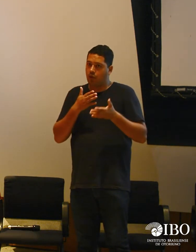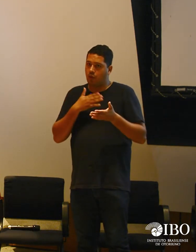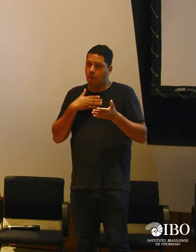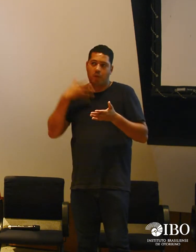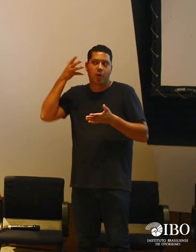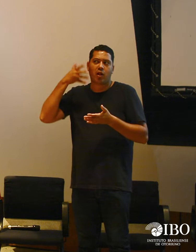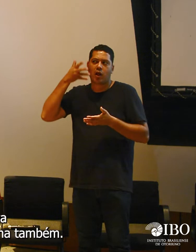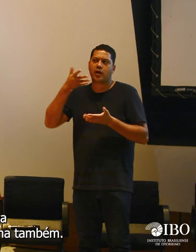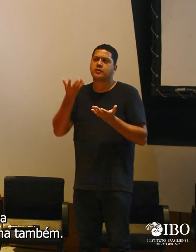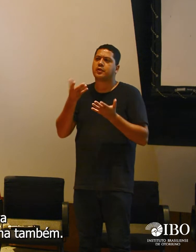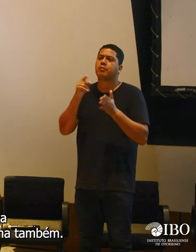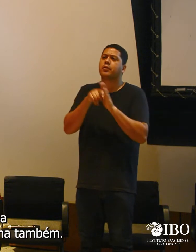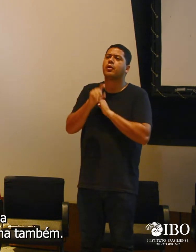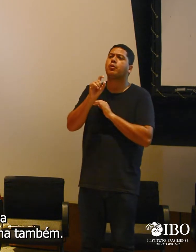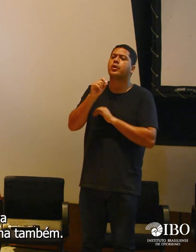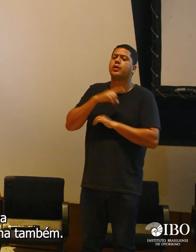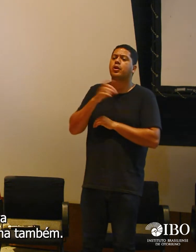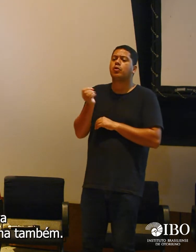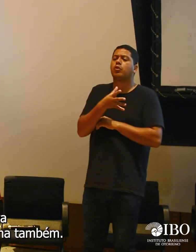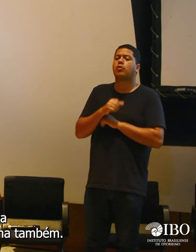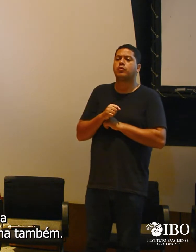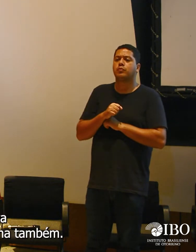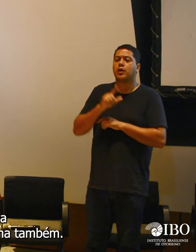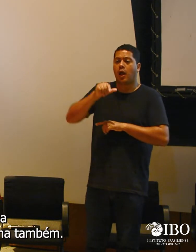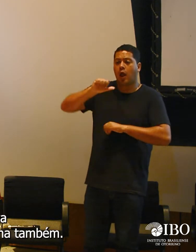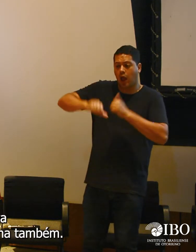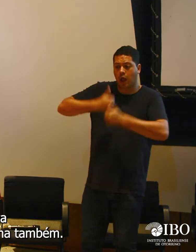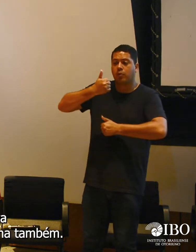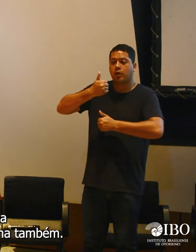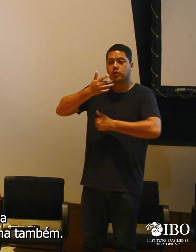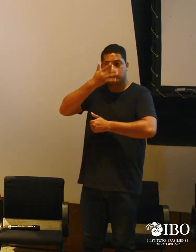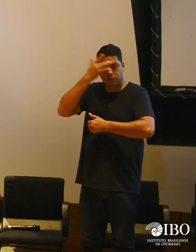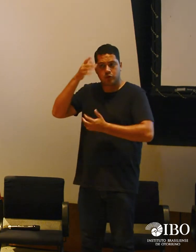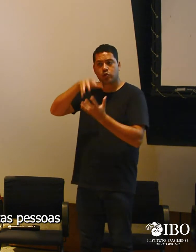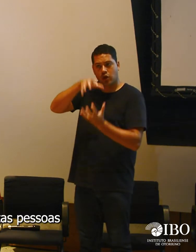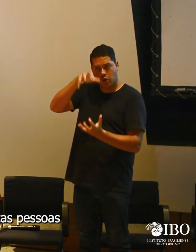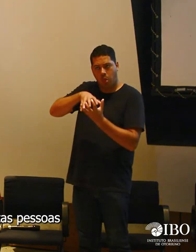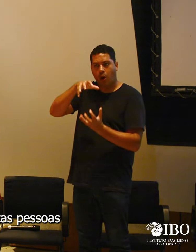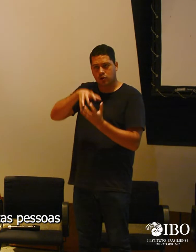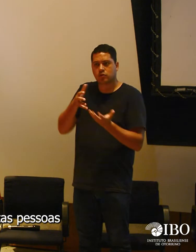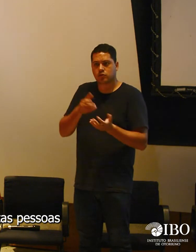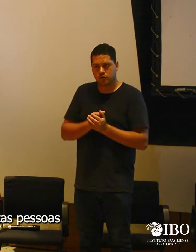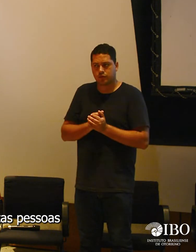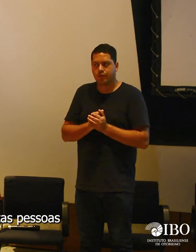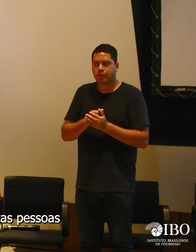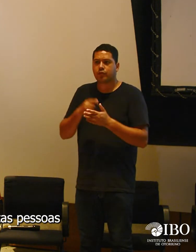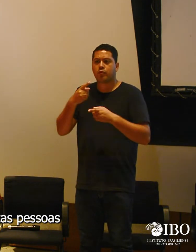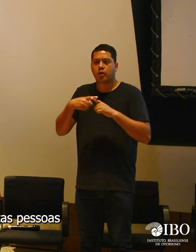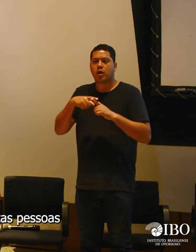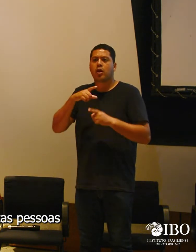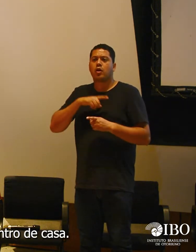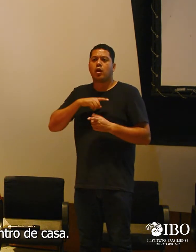novo. A reabilitação auditiva para os muito idosos. Vale a pena também. A gente percebe que tem muitas pessoas